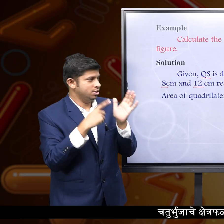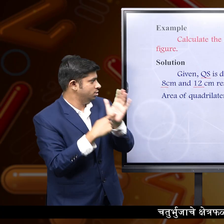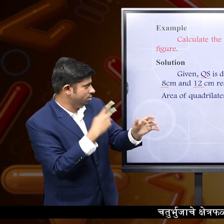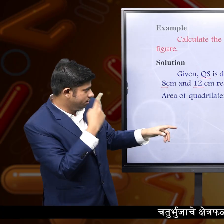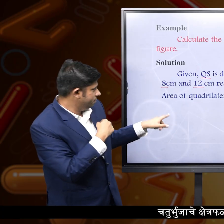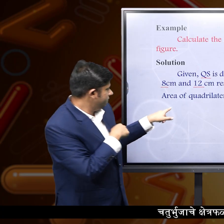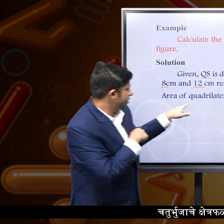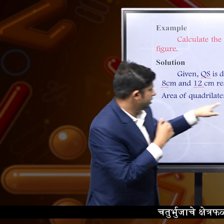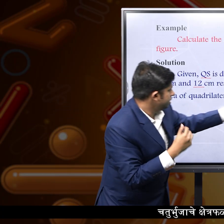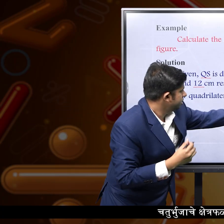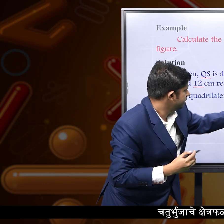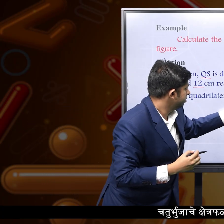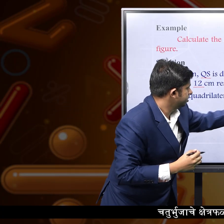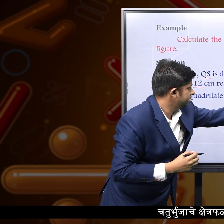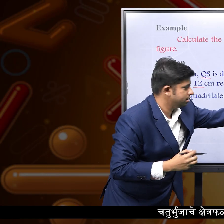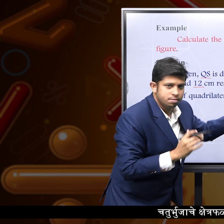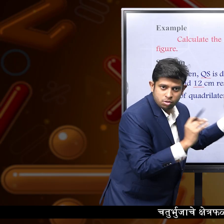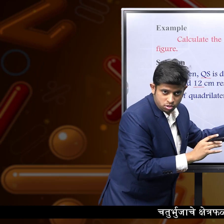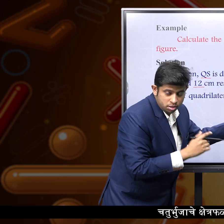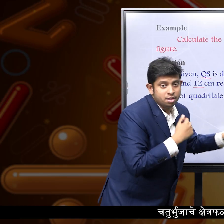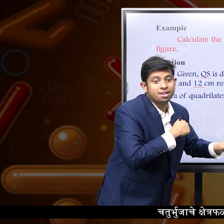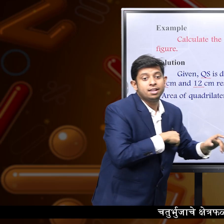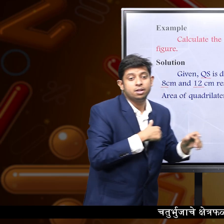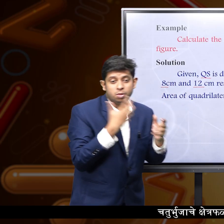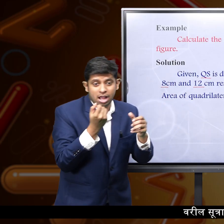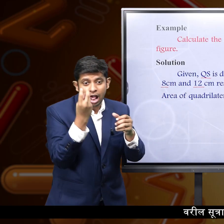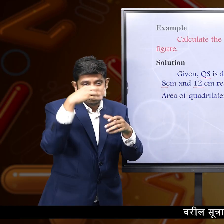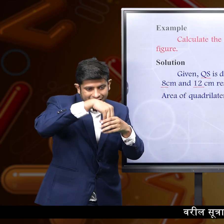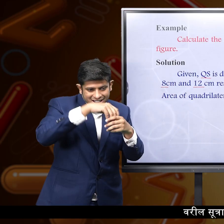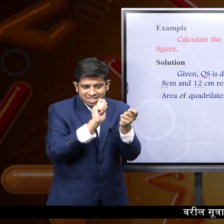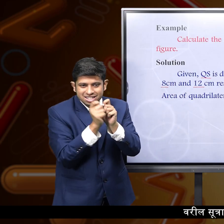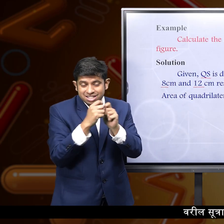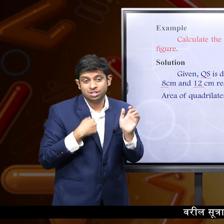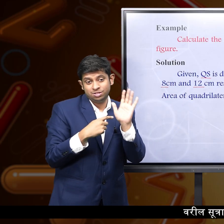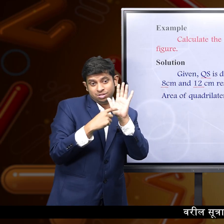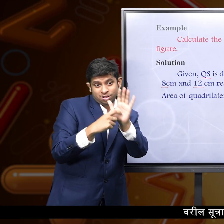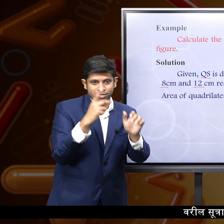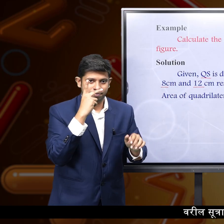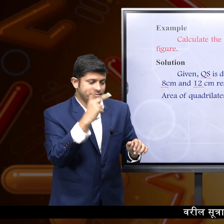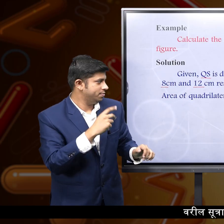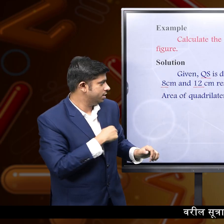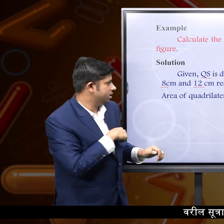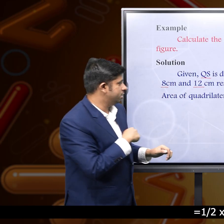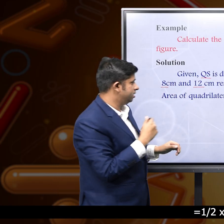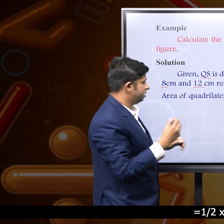1/2 गुणिले D H1 अधिक H2. वरील सूत्रातील मूल्य बदला.